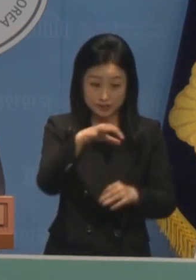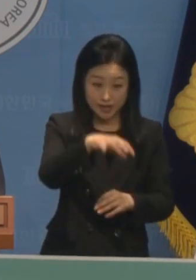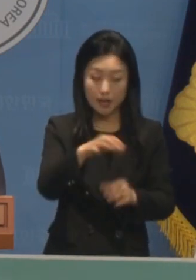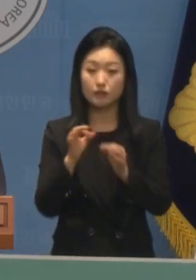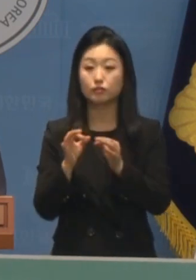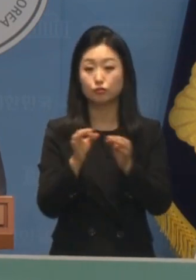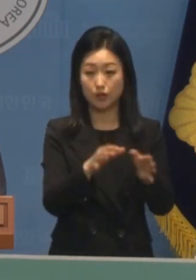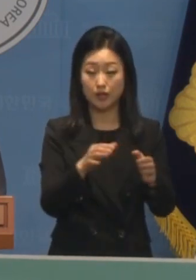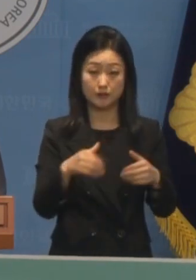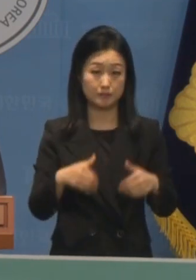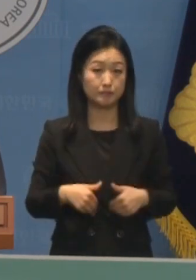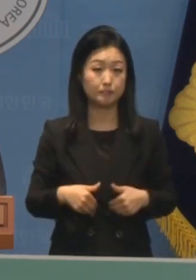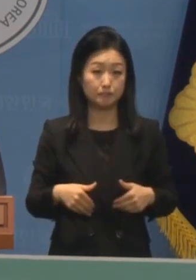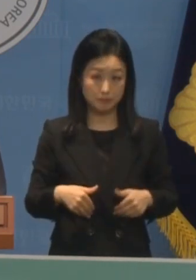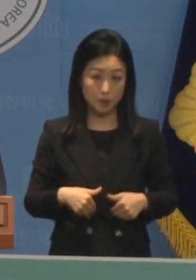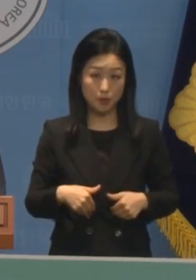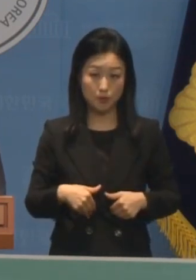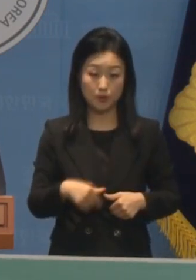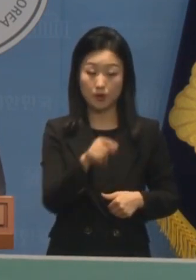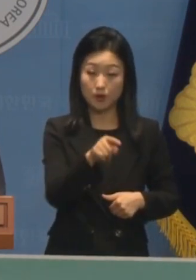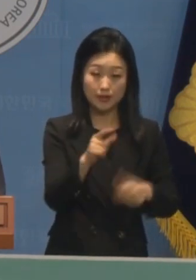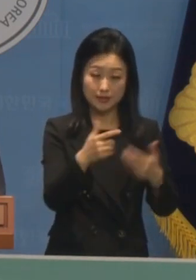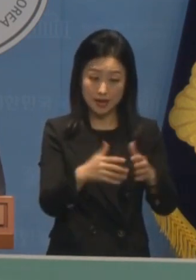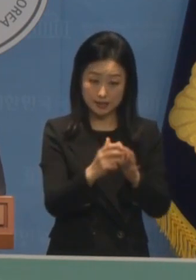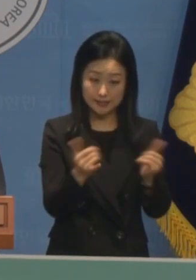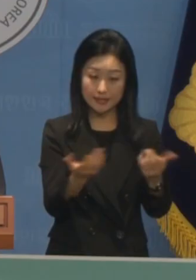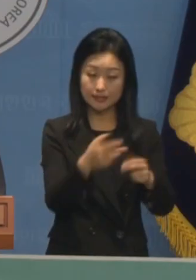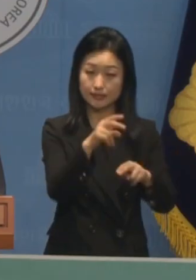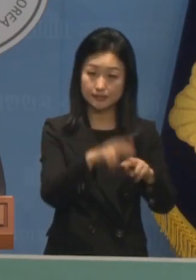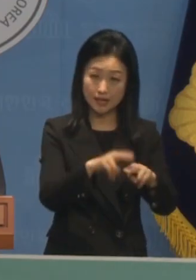필수적입니다. 사회연대 경제는 취약계층